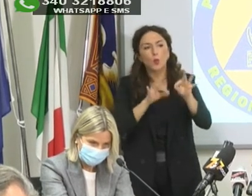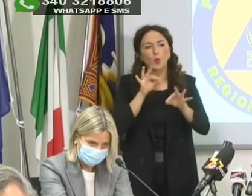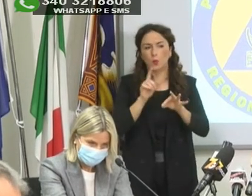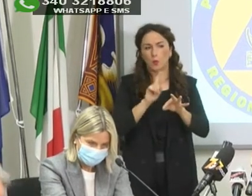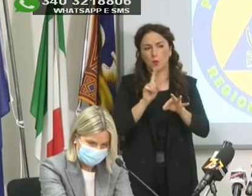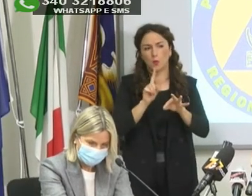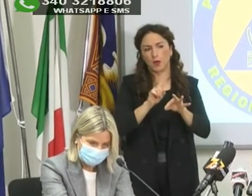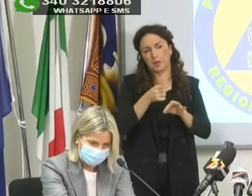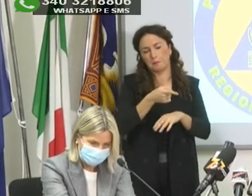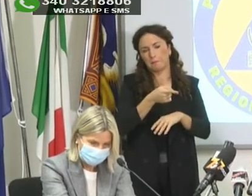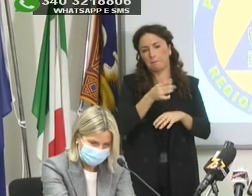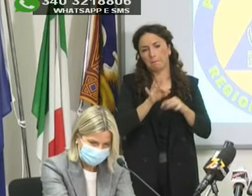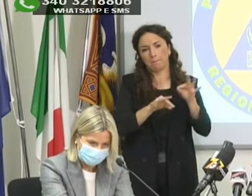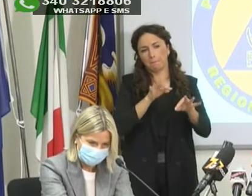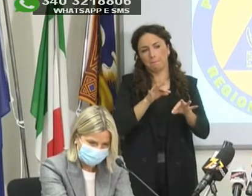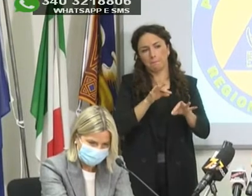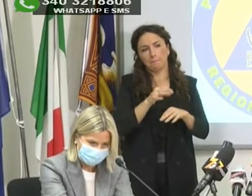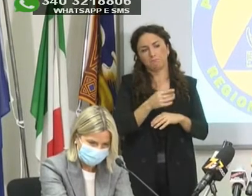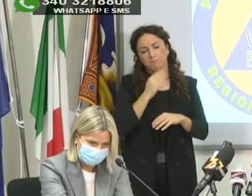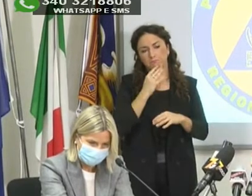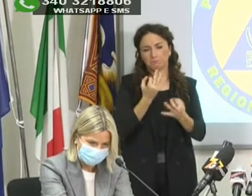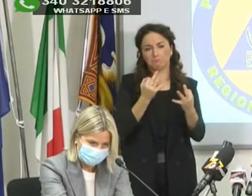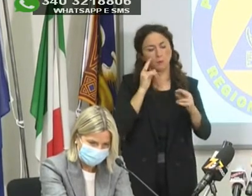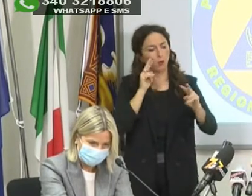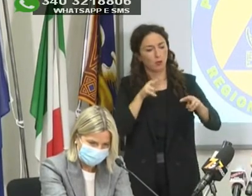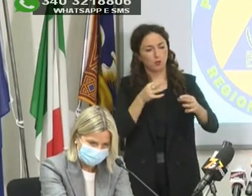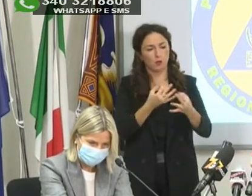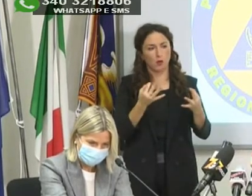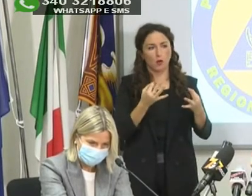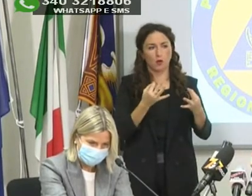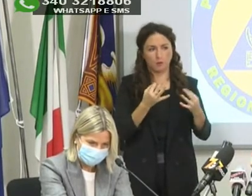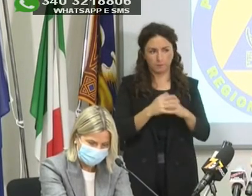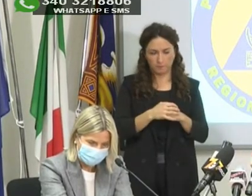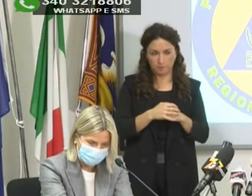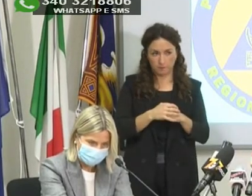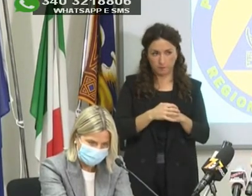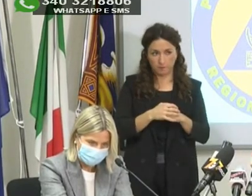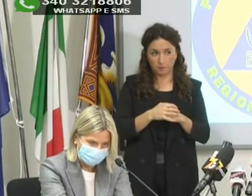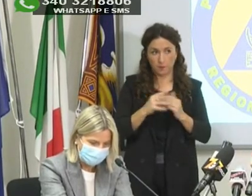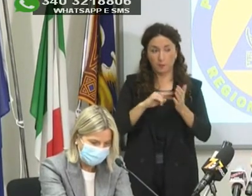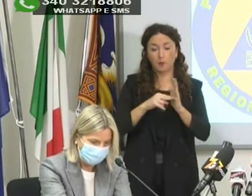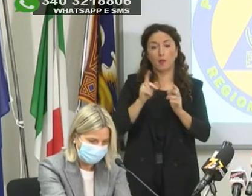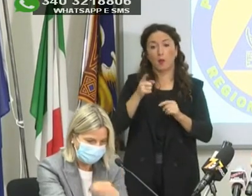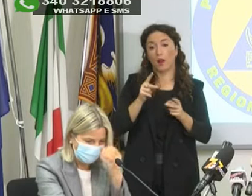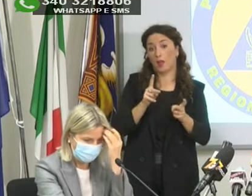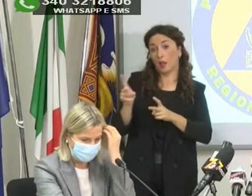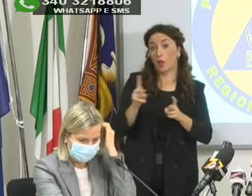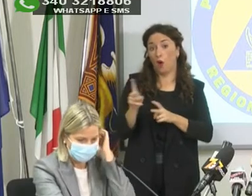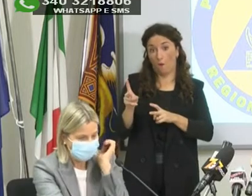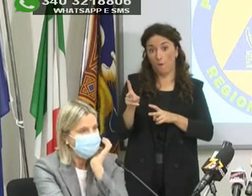insomma, sono abbastanza a regime, ma, per ora, ma quello dei ricoveri,